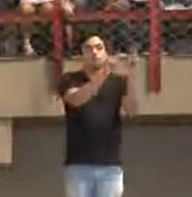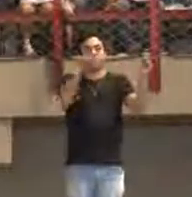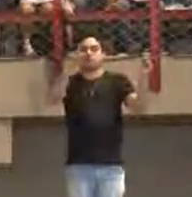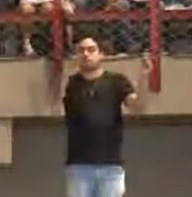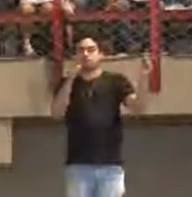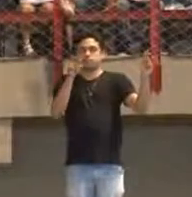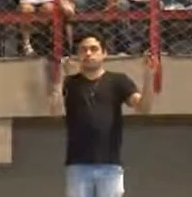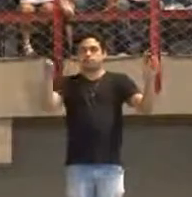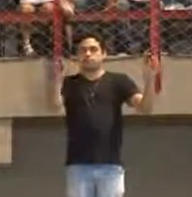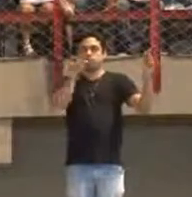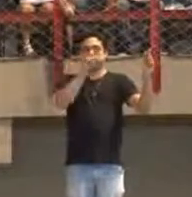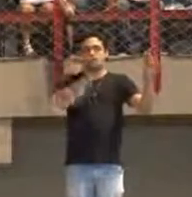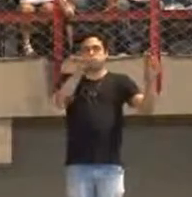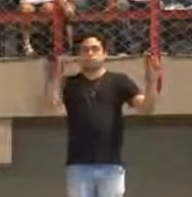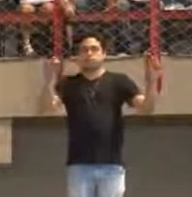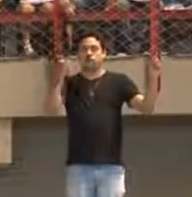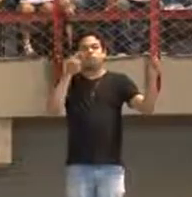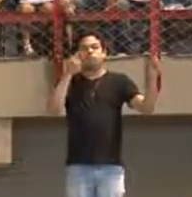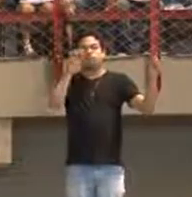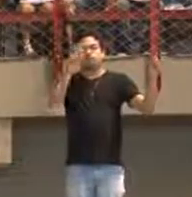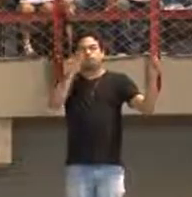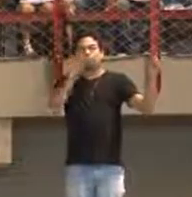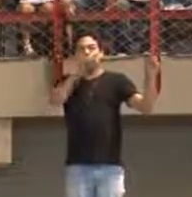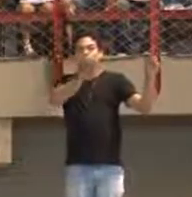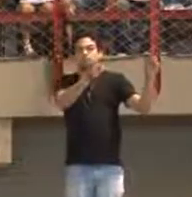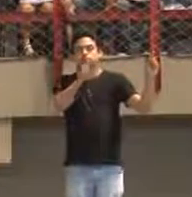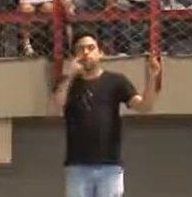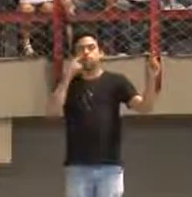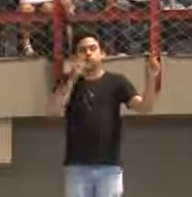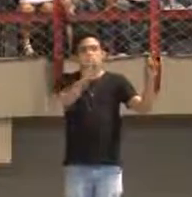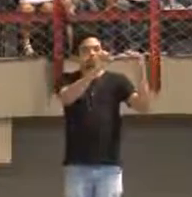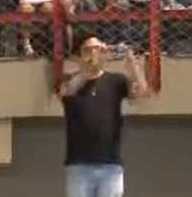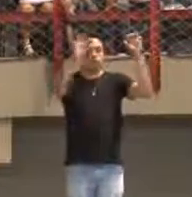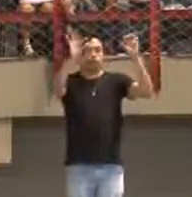pontuação. Faça uma leitura, revenda a pontuação.